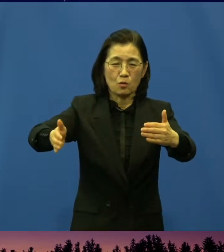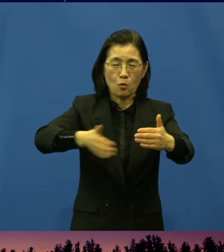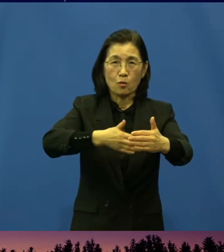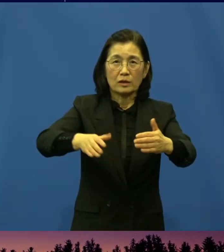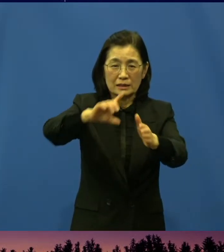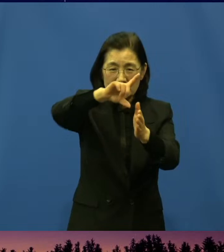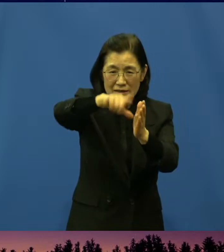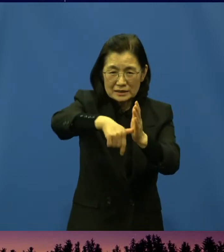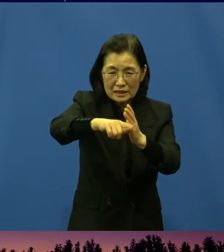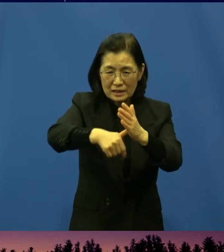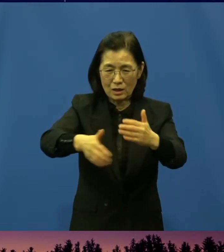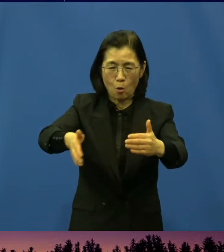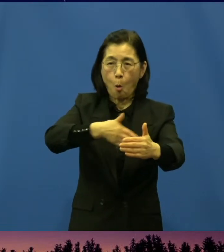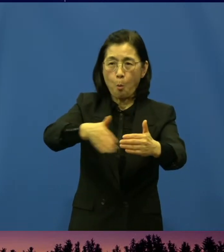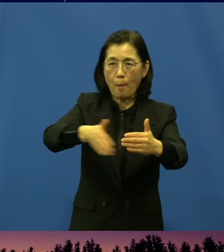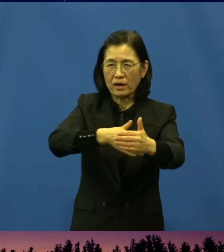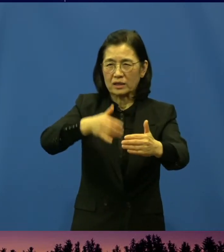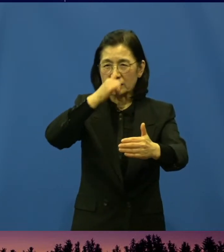밤이라